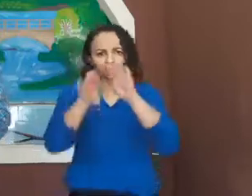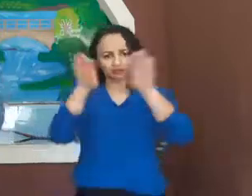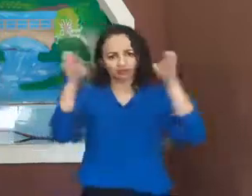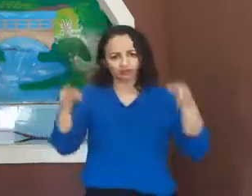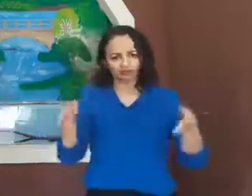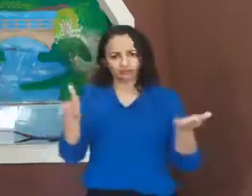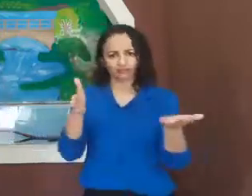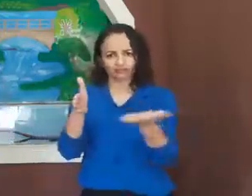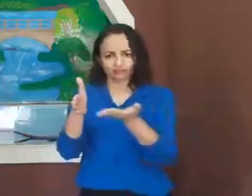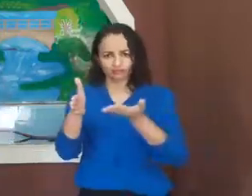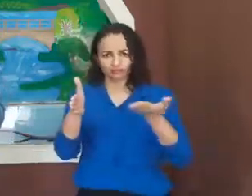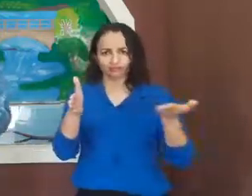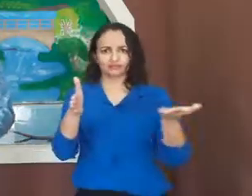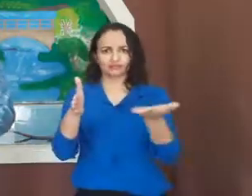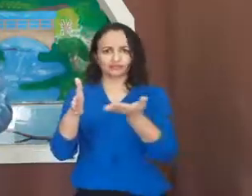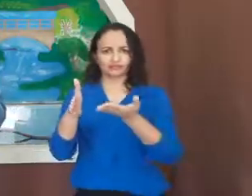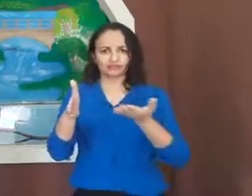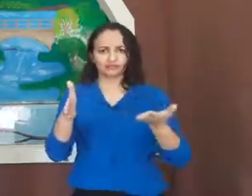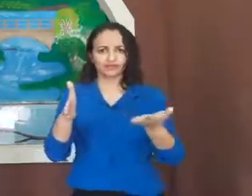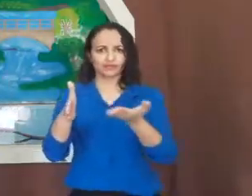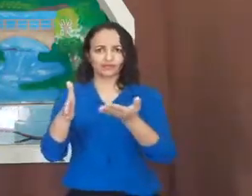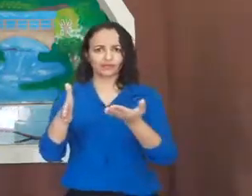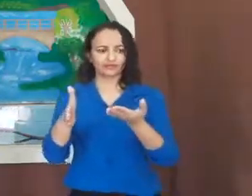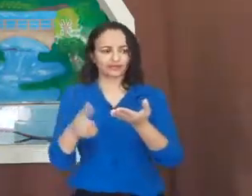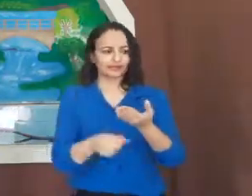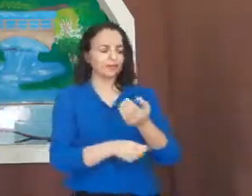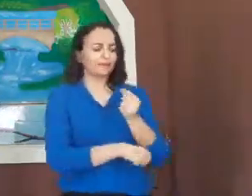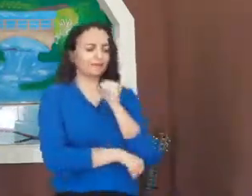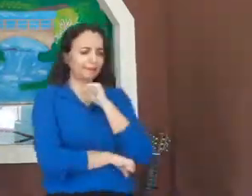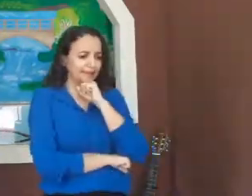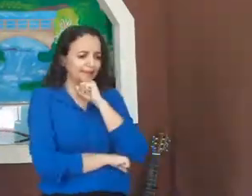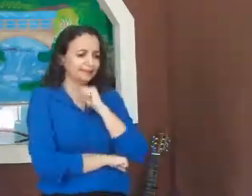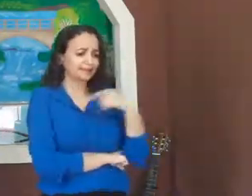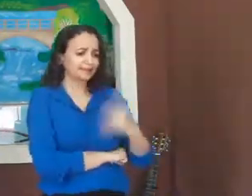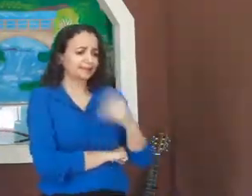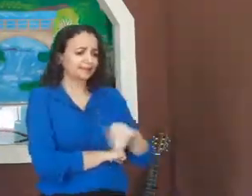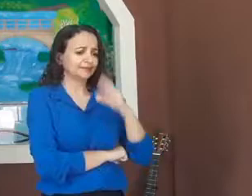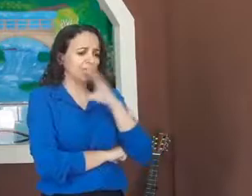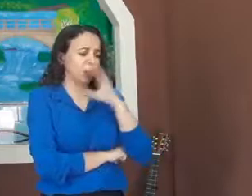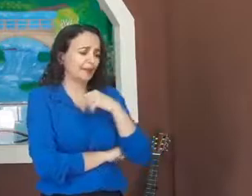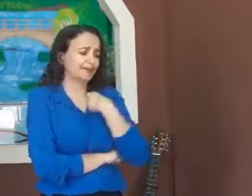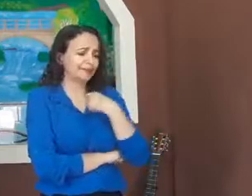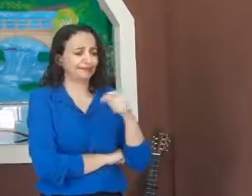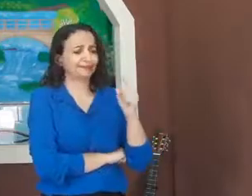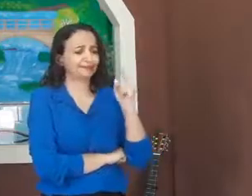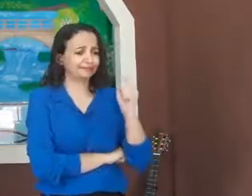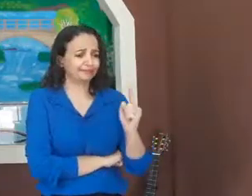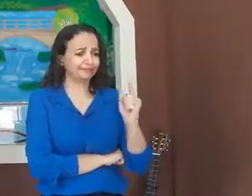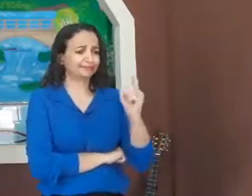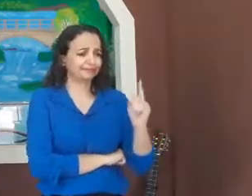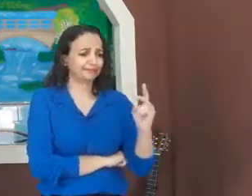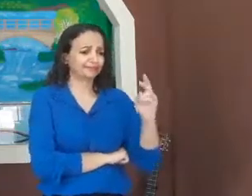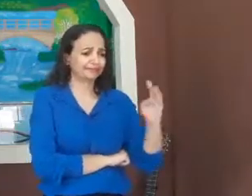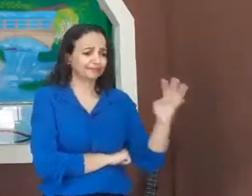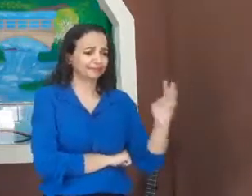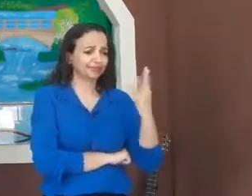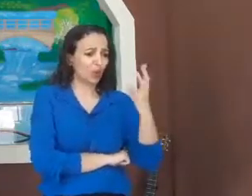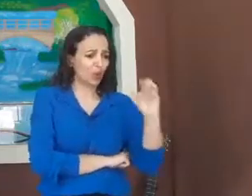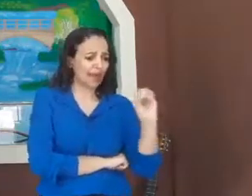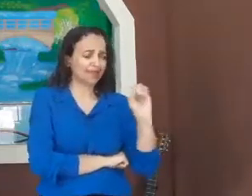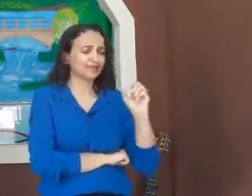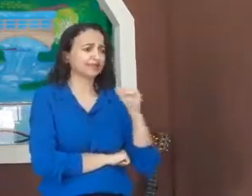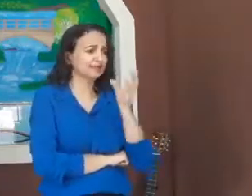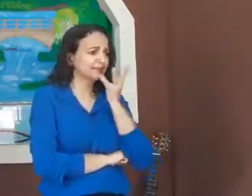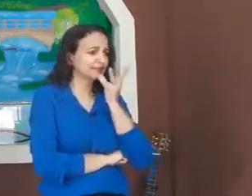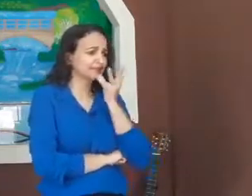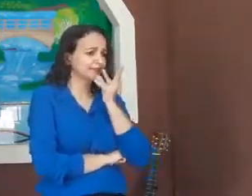né? Dizendo, vai logo, não é? Coloca lá 40 segundos e vai logo,